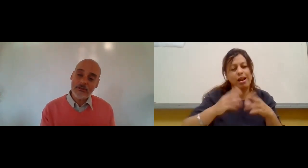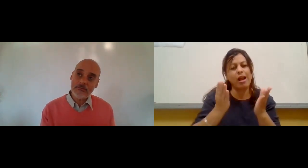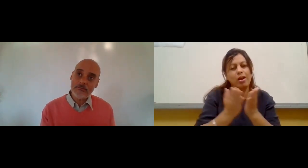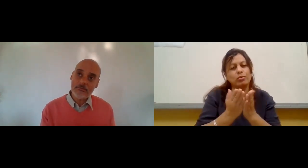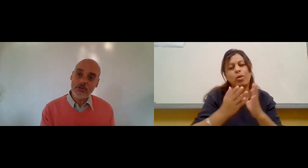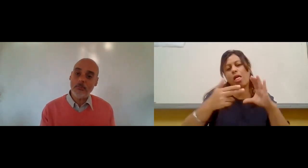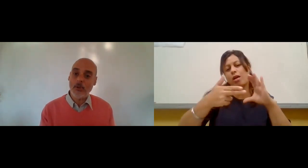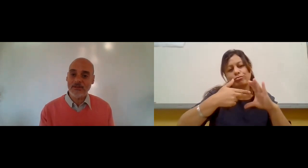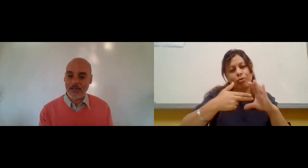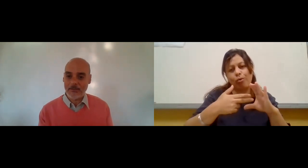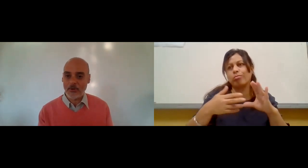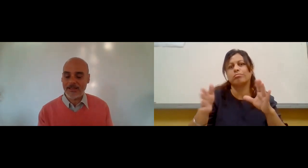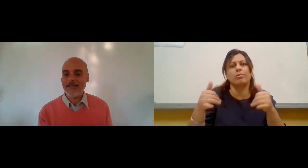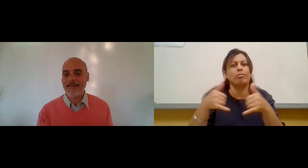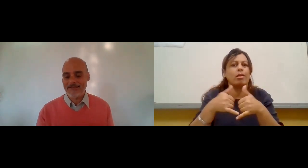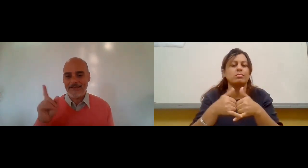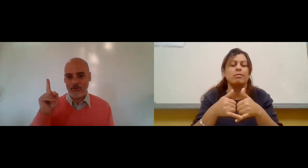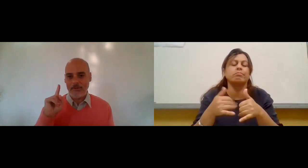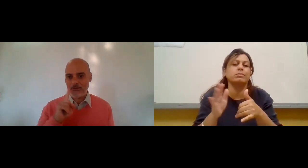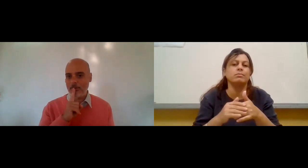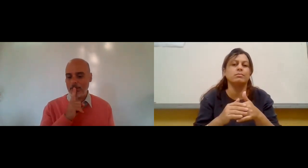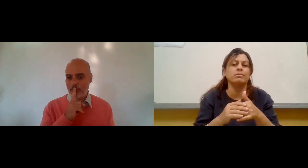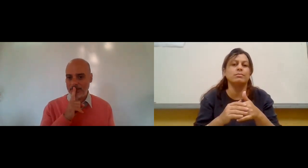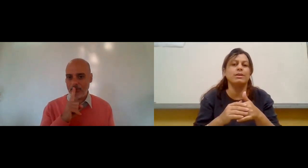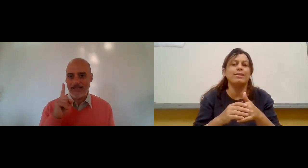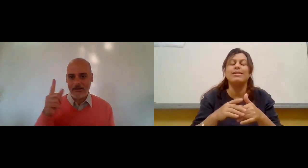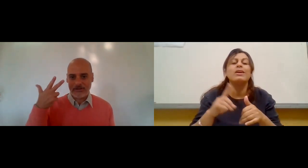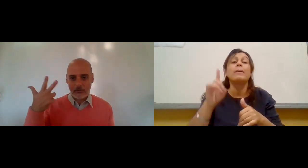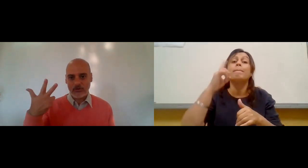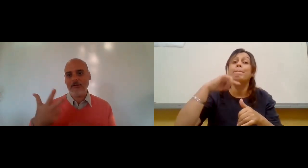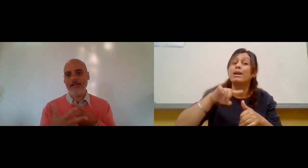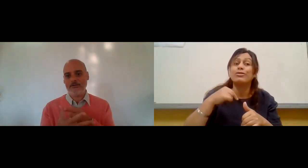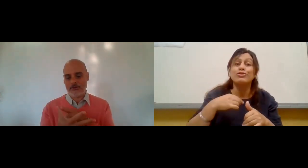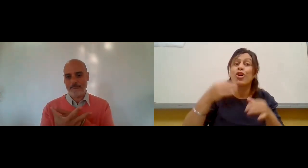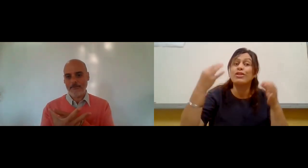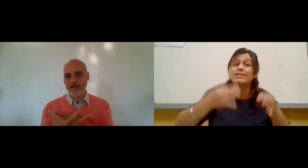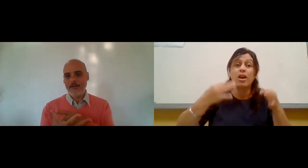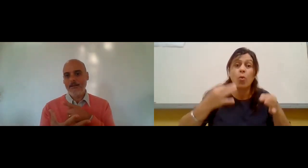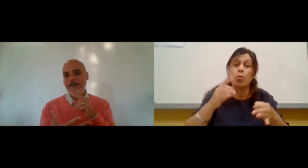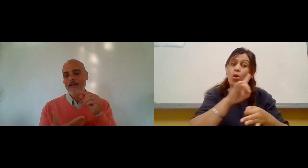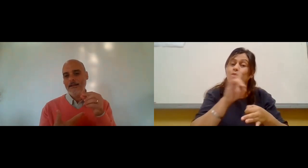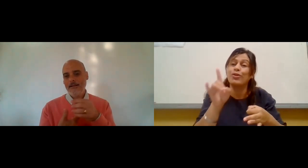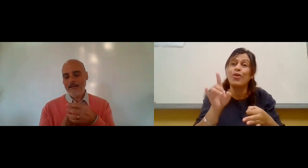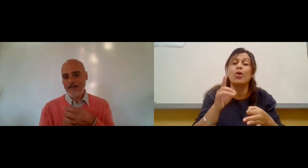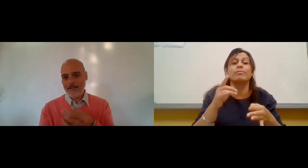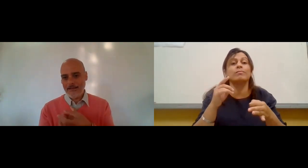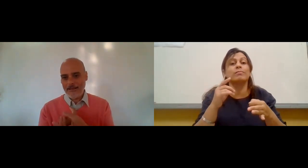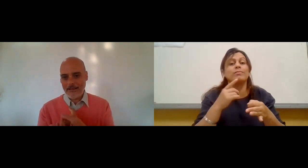no te lo puedo asegurar, porque en realidad sí, yo me confundí, porque los 3 cursos que va a haber son